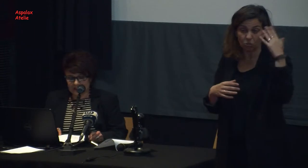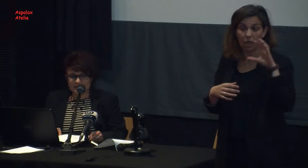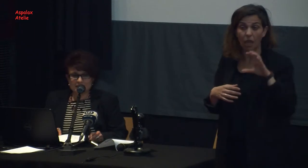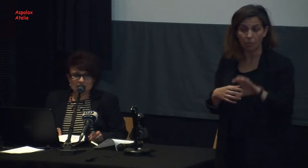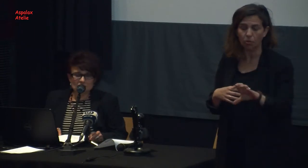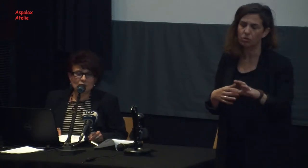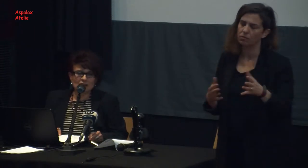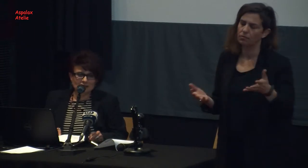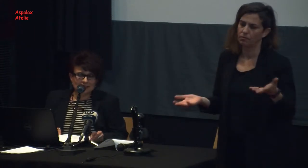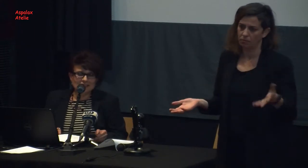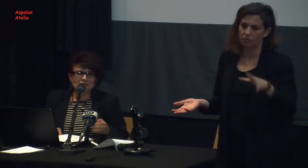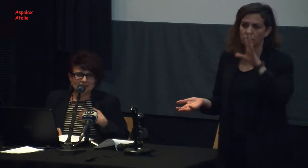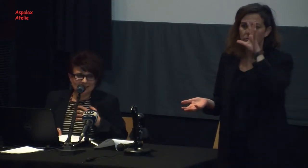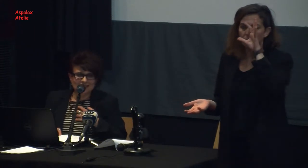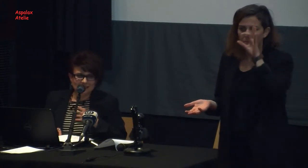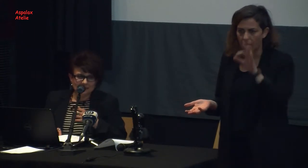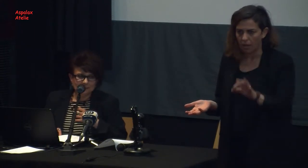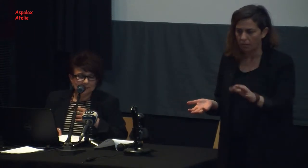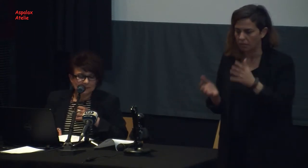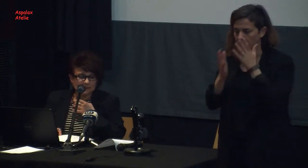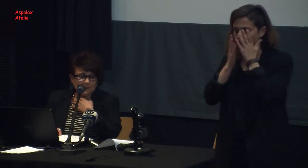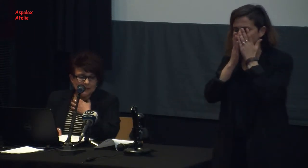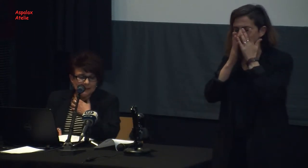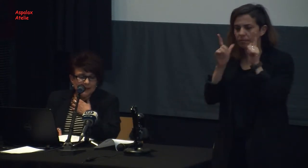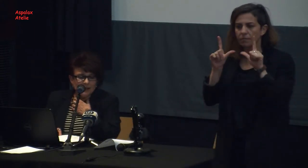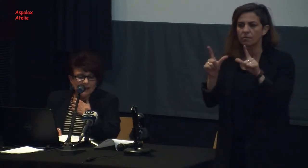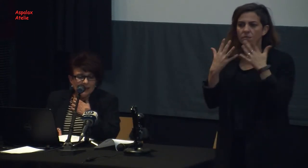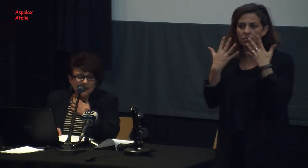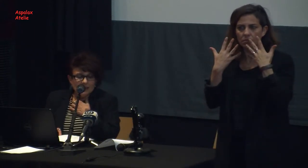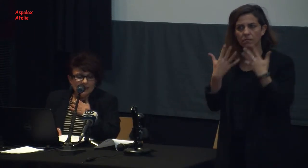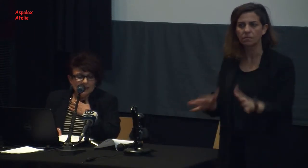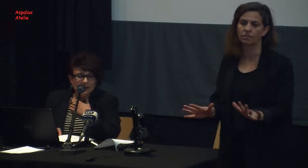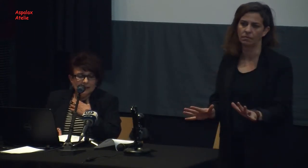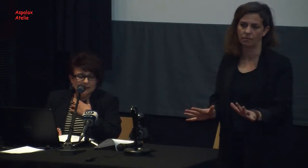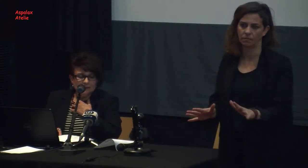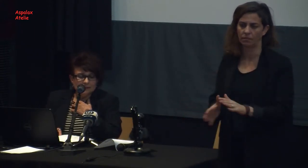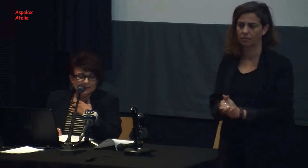Η κατάσταση ήταν φρικτή.